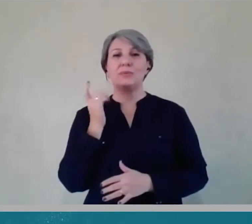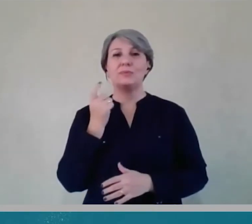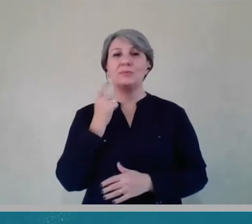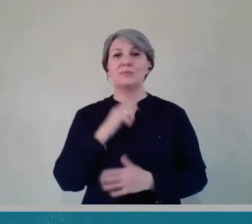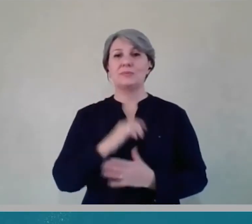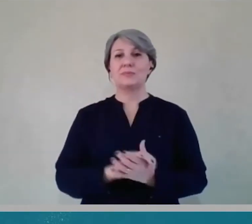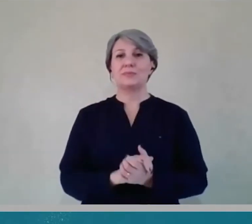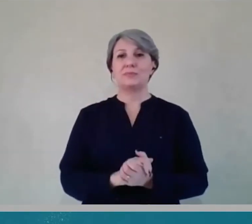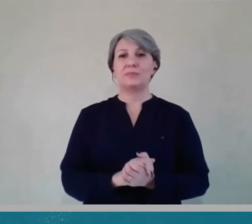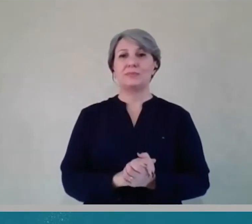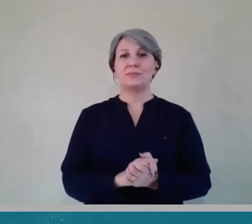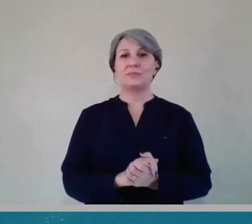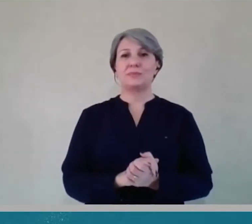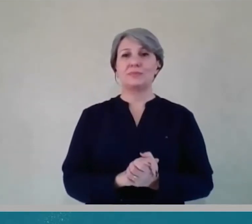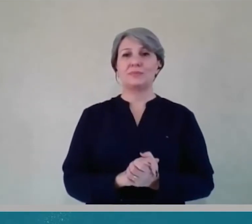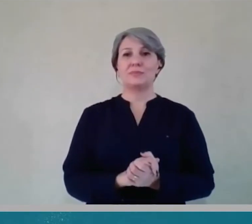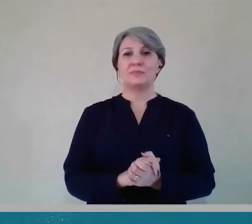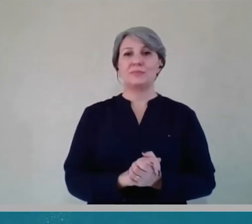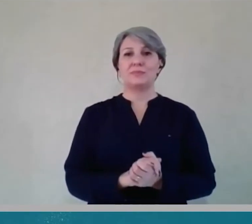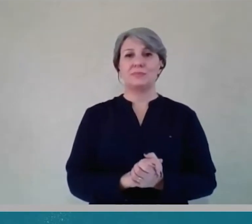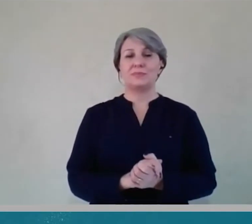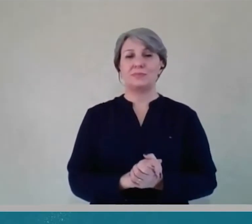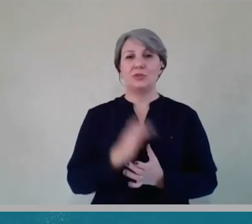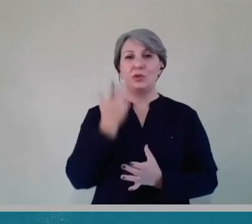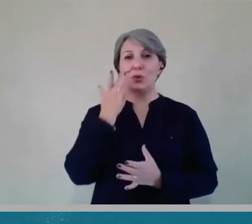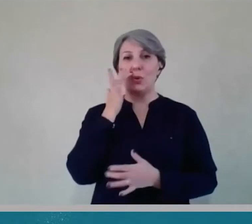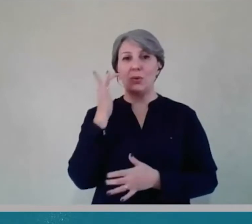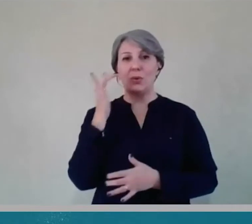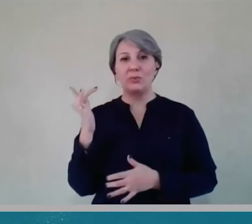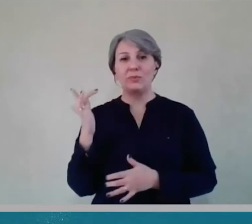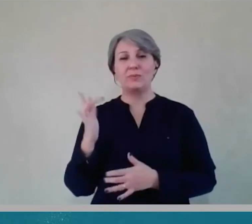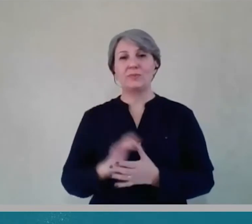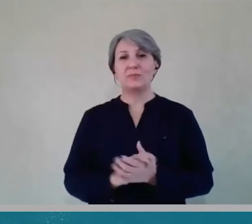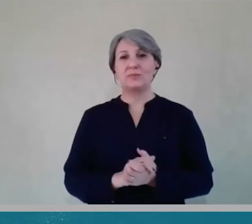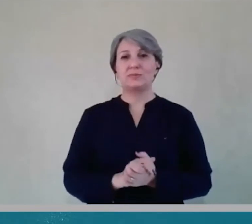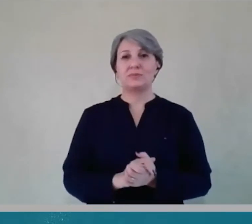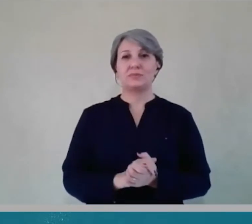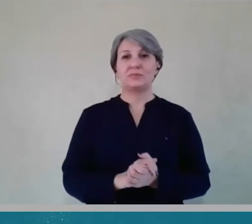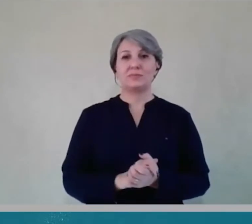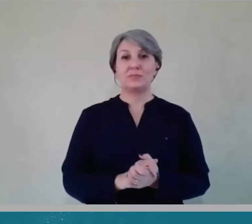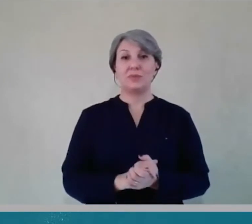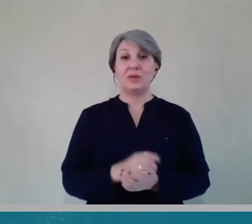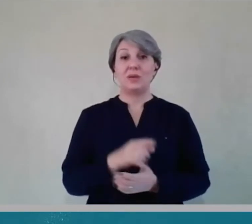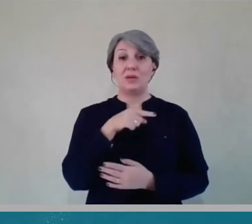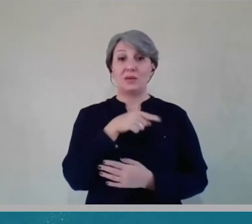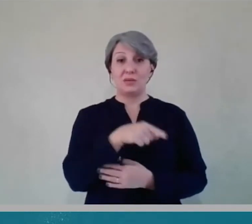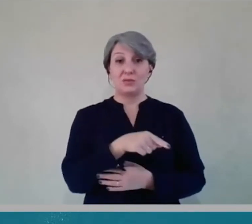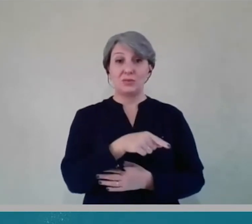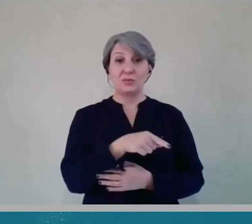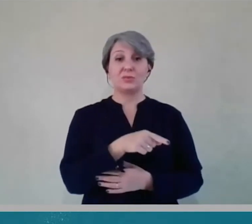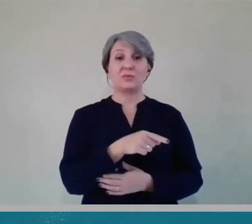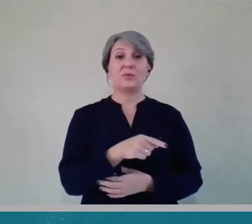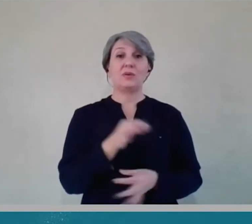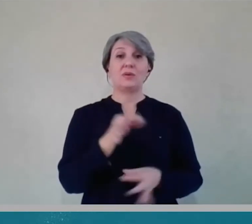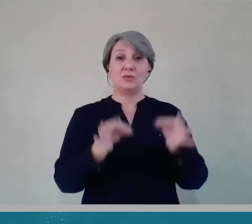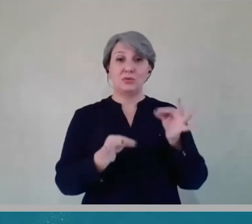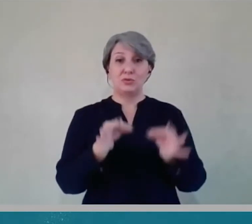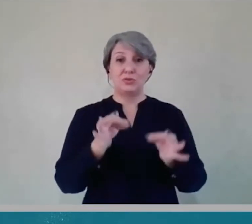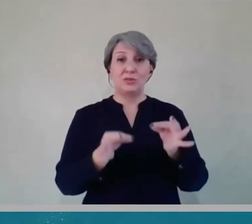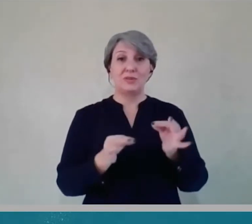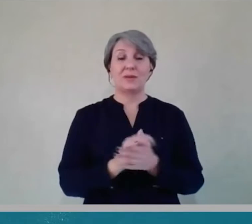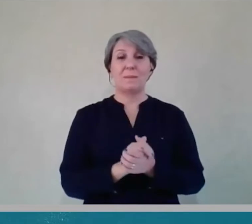justiça objetiva. Deus nos achou na rua, né? E Deus nos salvou, nos limpou e nos salvou.